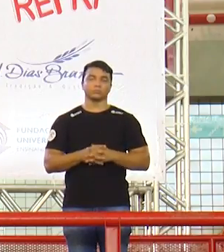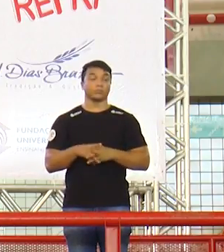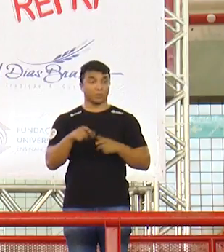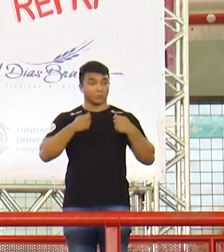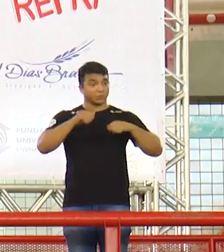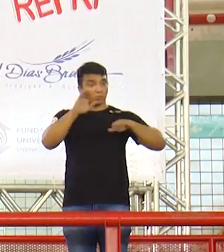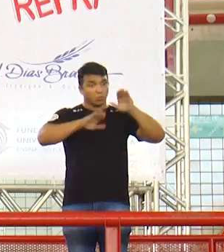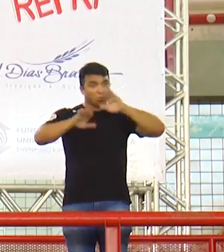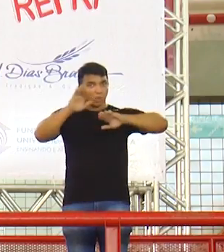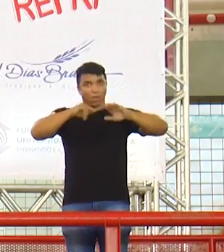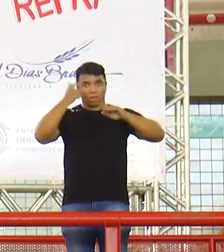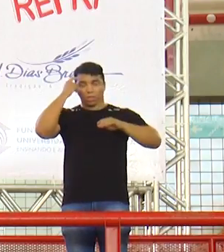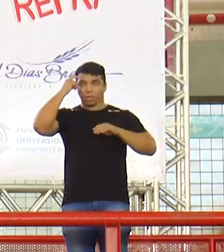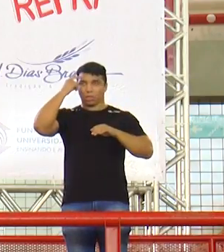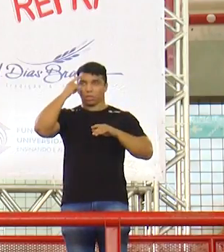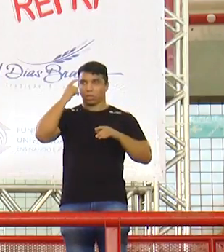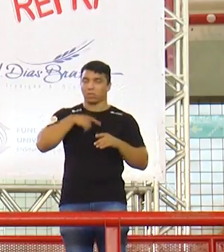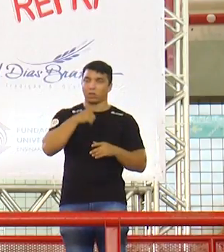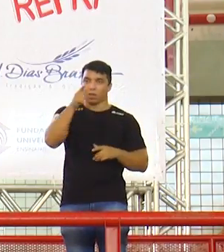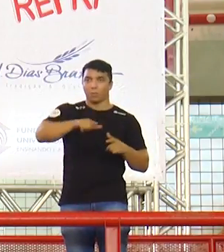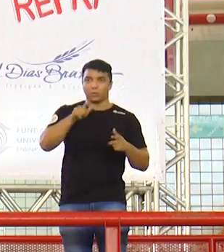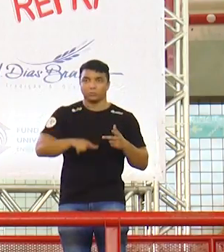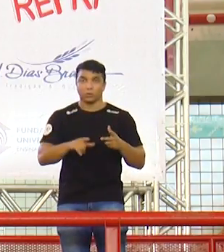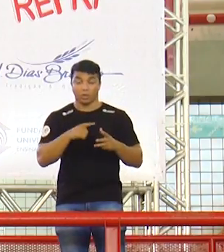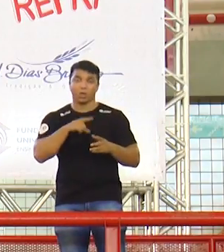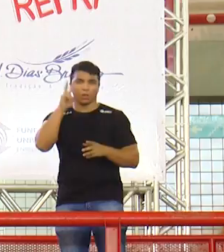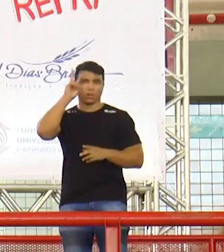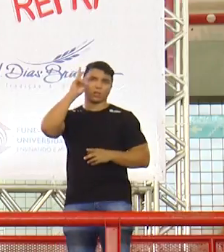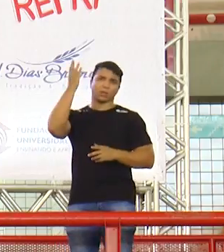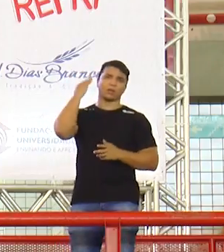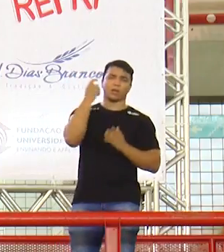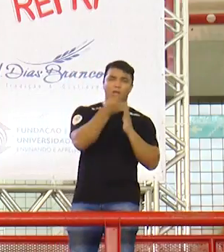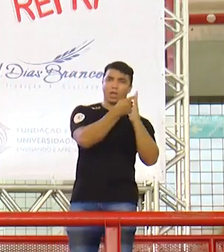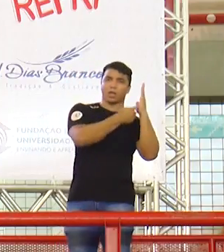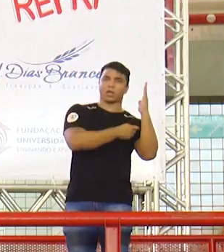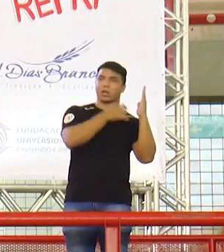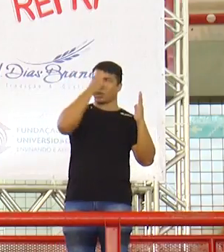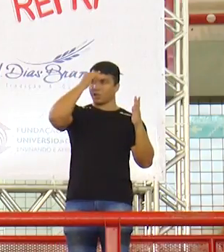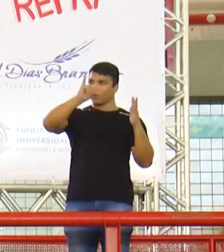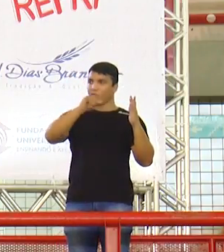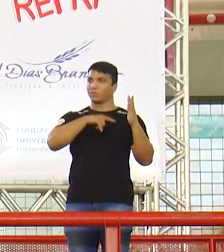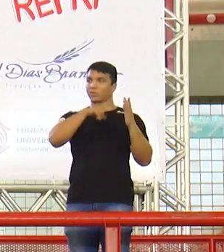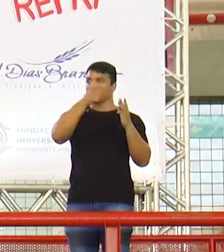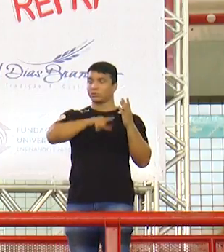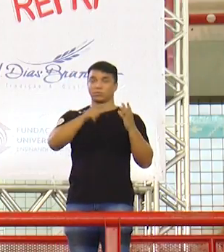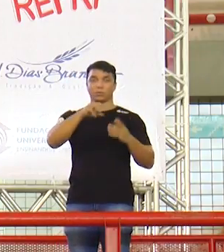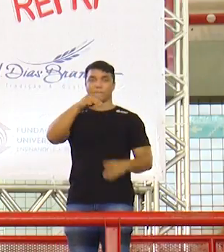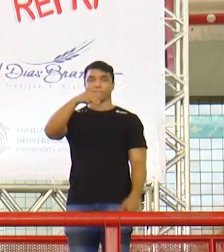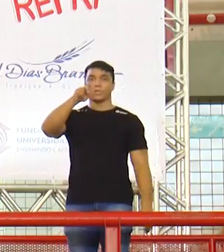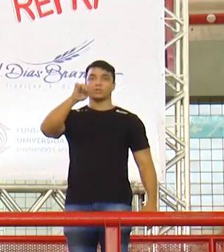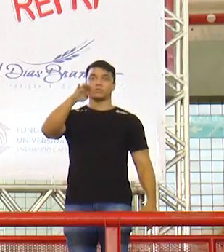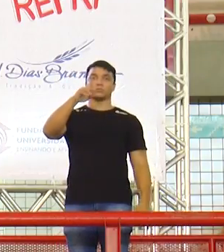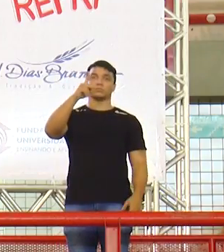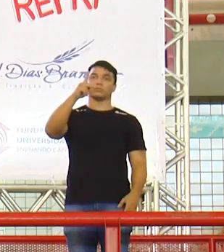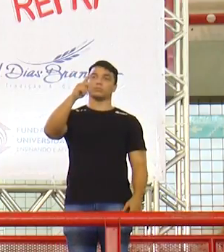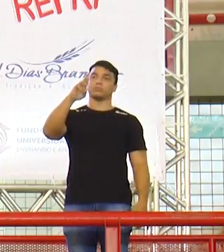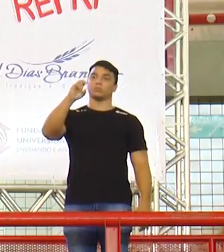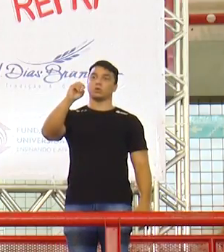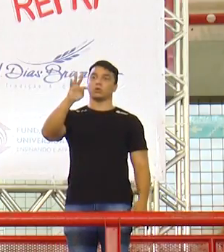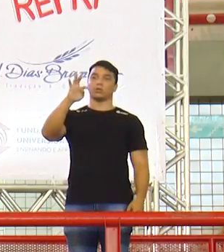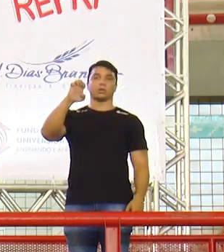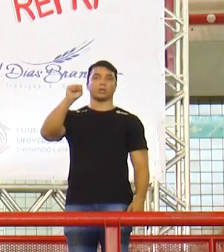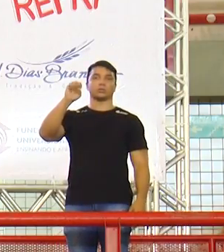Cuidado com essa noia de repetição. Me lembro uma vez de uma redação que o camarada, para evitar a repetição de manifestante, botou protestante.